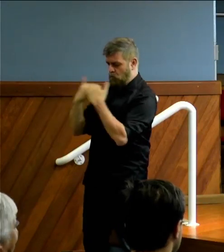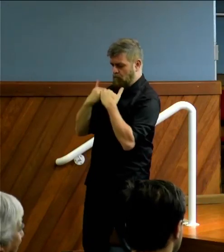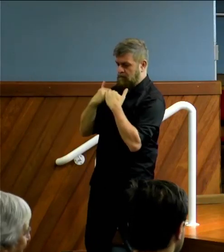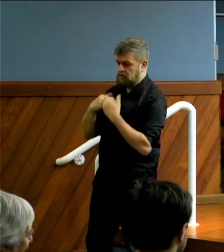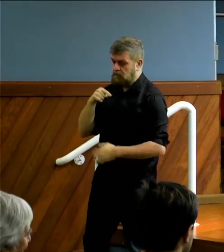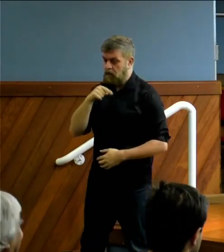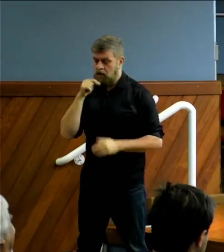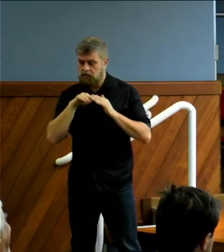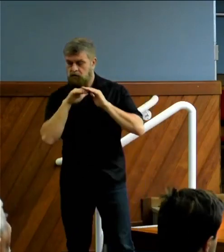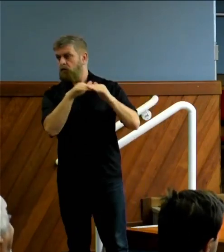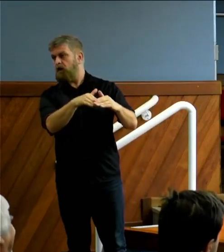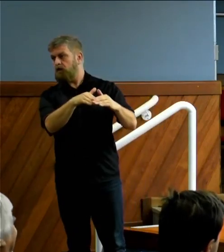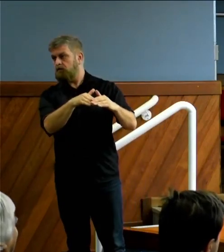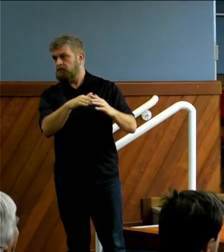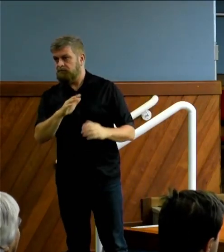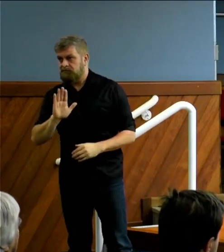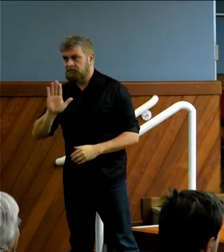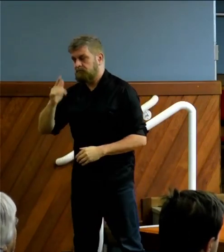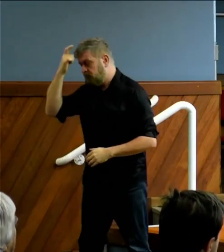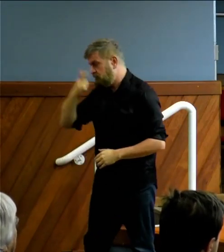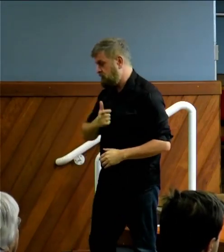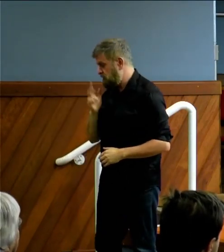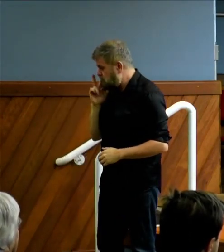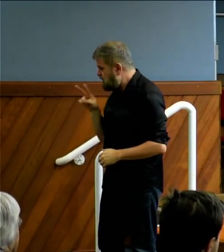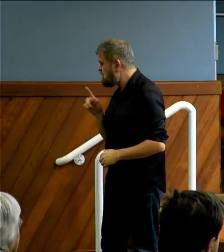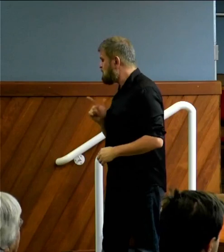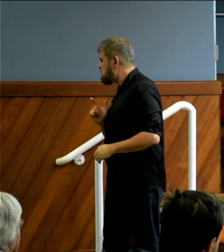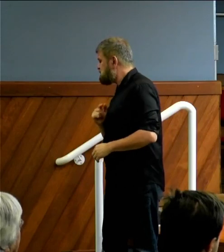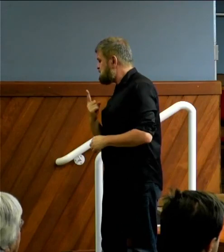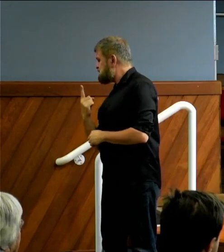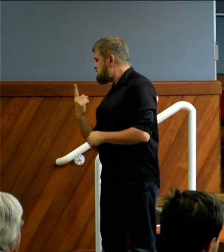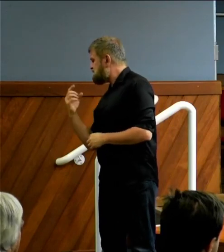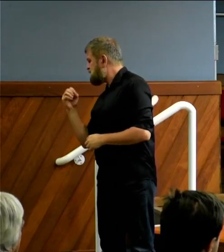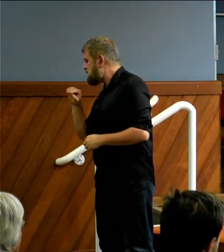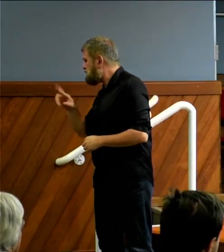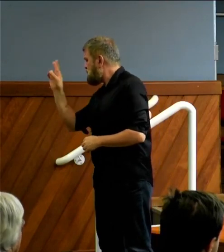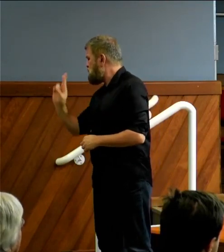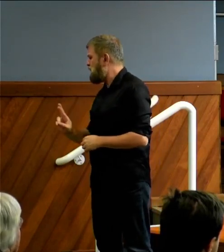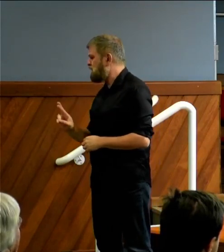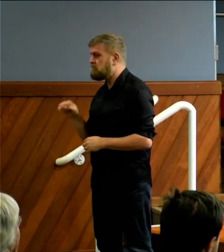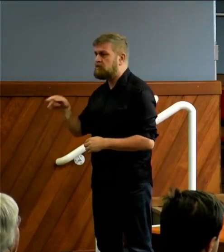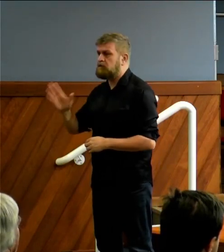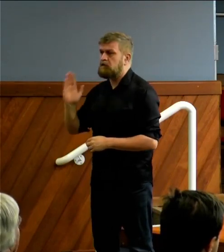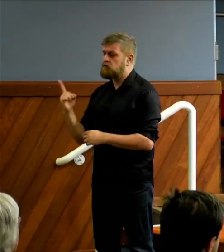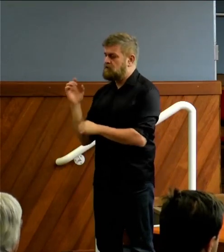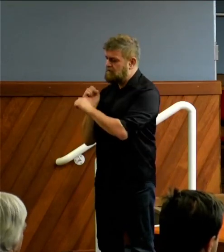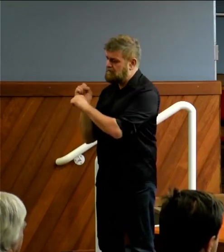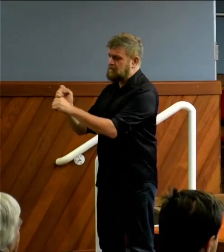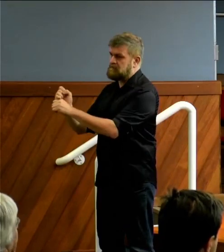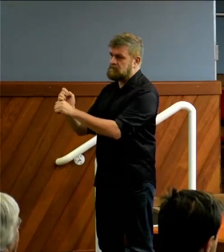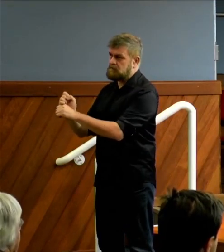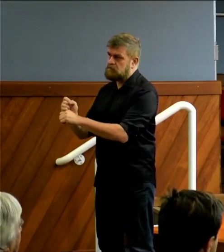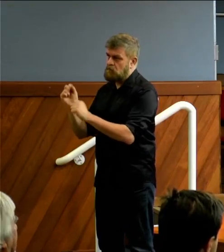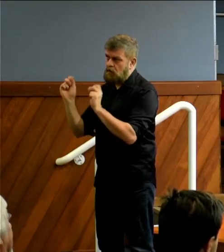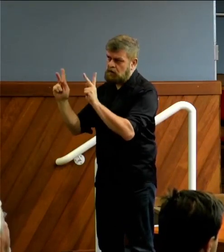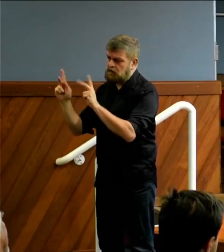né? Mas é exatamente isso, porque eu olho para ele e falo assim, R$110 mil. Ele já tem mais de 10 anos, né, e tudo mais,